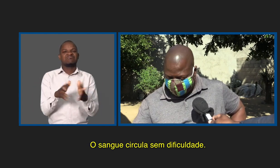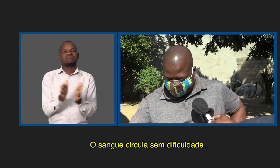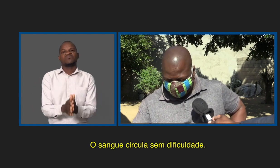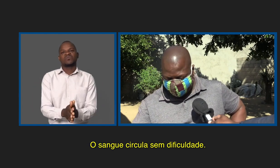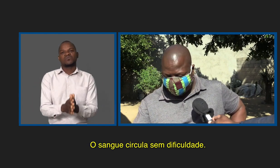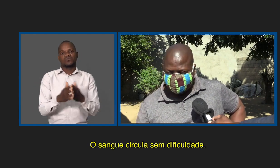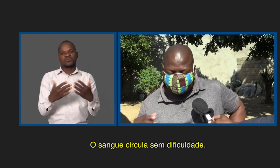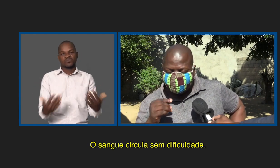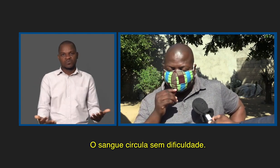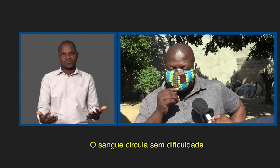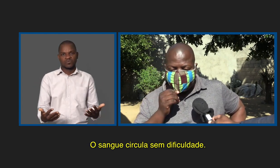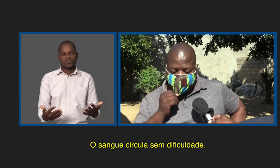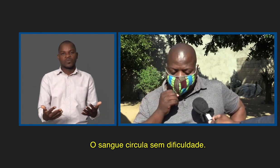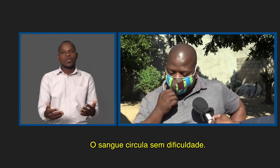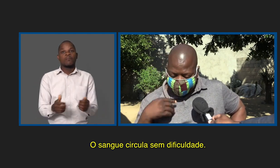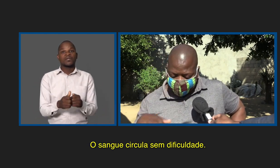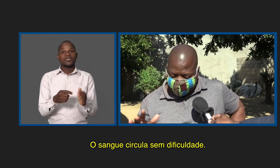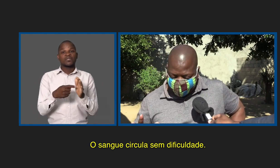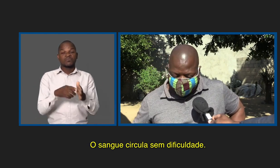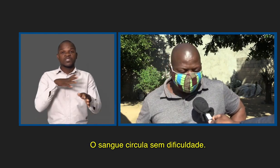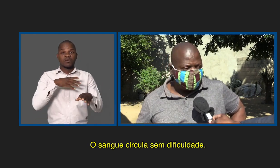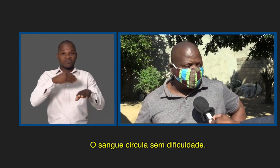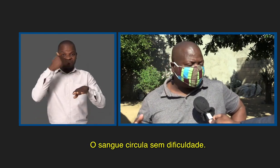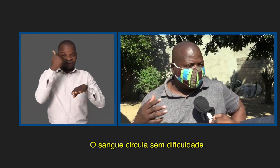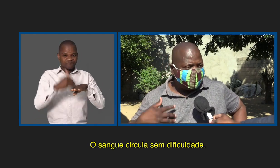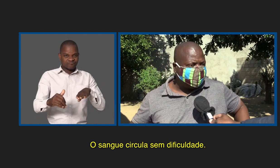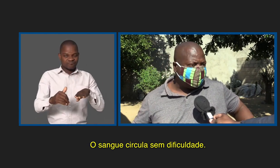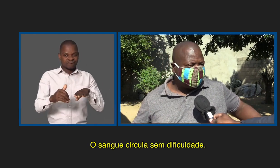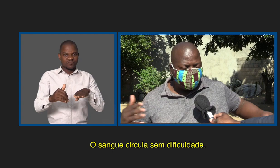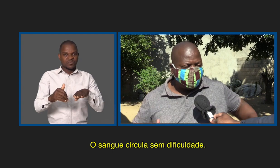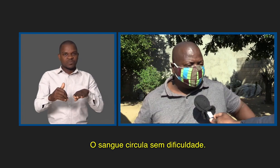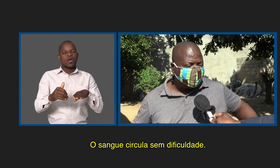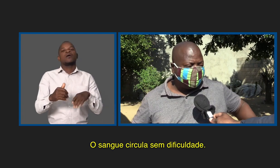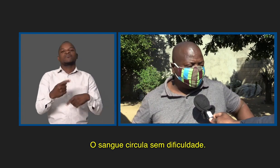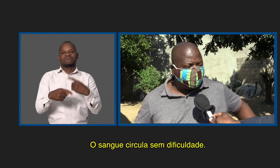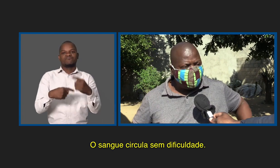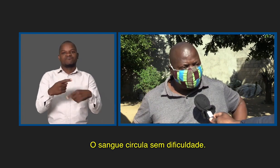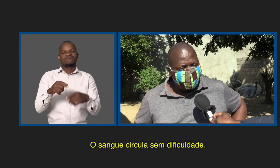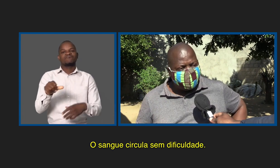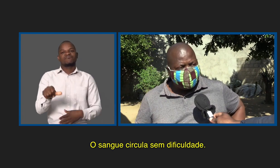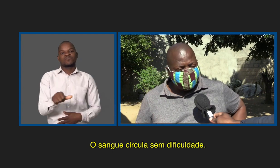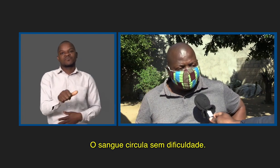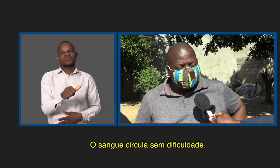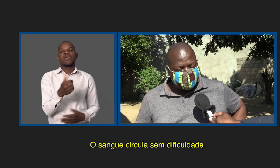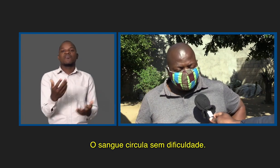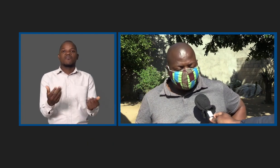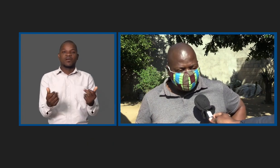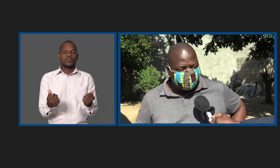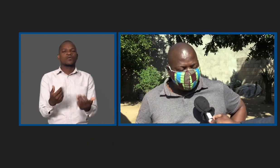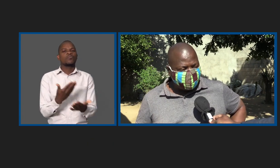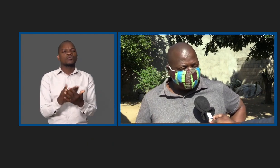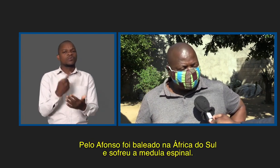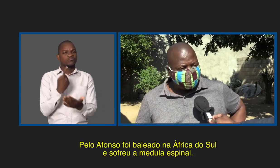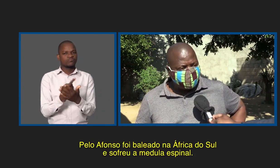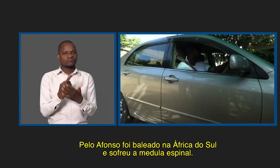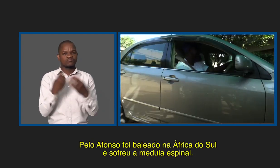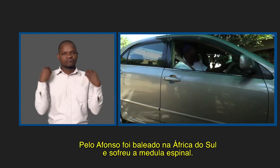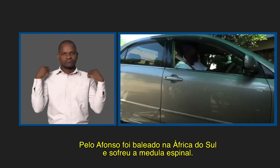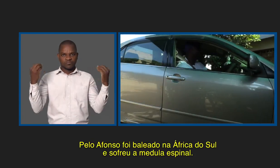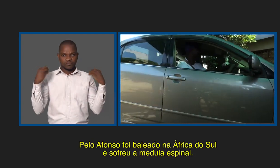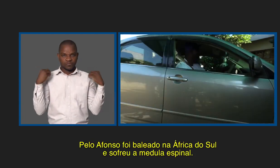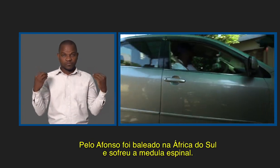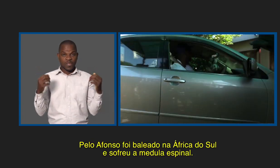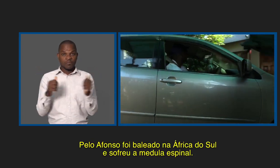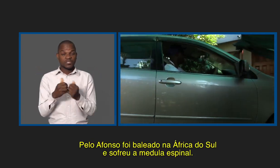mesmo tendo ferido assim, cura-se rapidamente, porque o sangue está circulando, não tem dificuldade a circular, assim, é muito bom fazer o exercício.